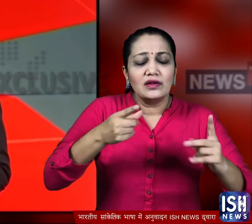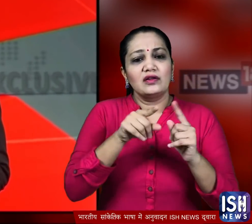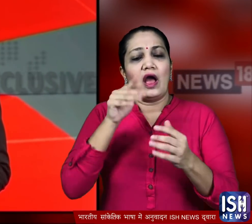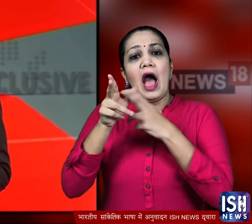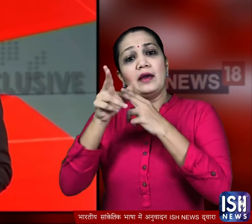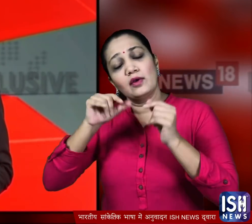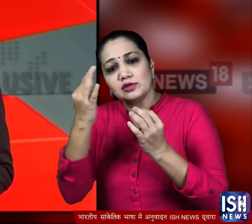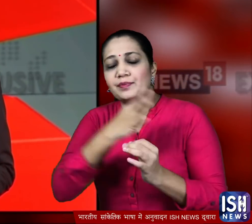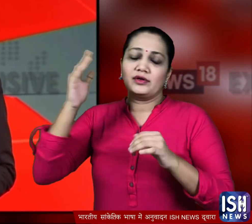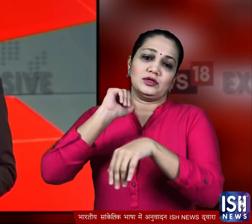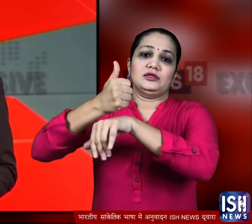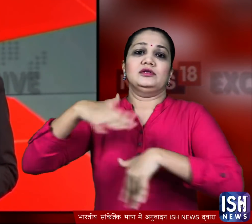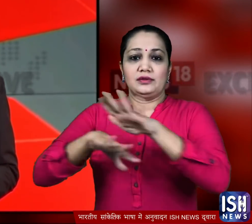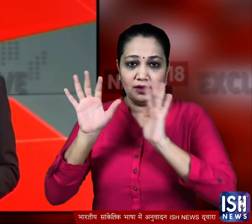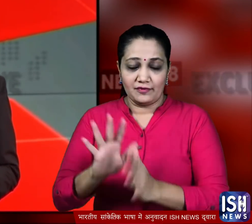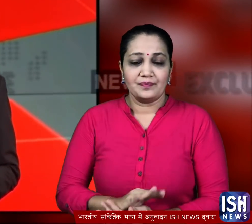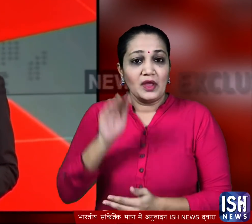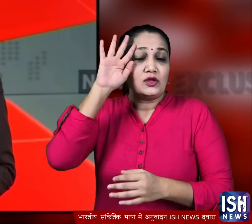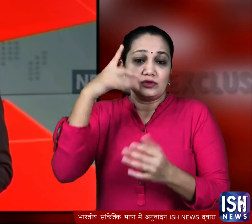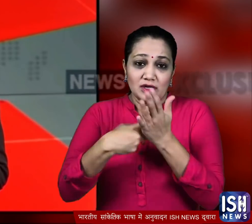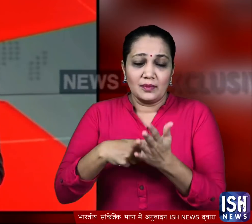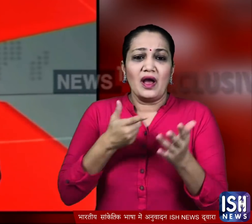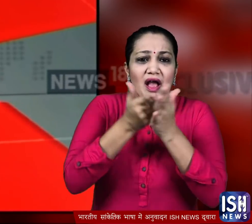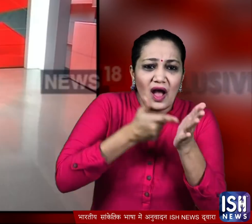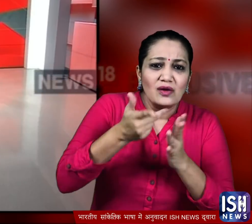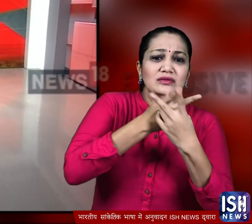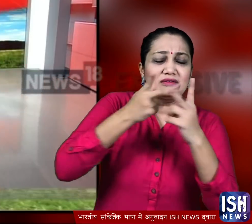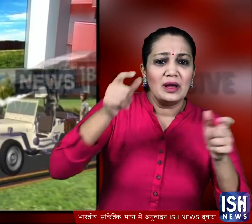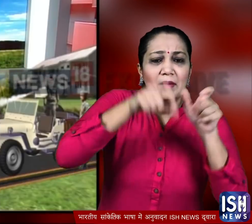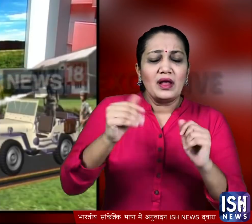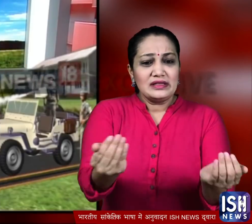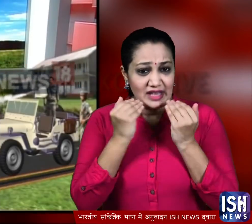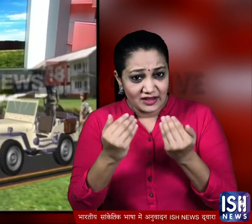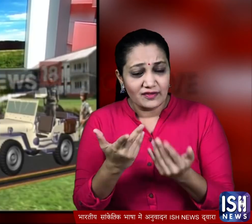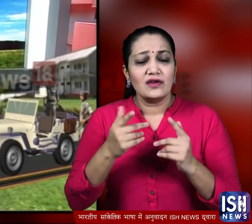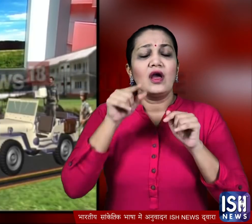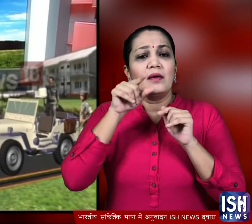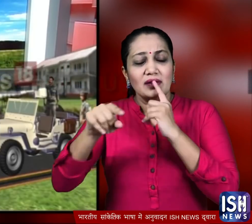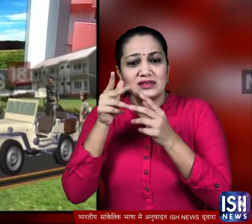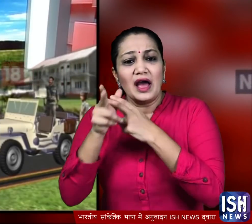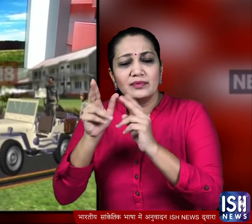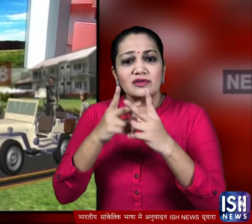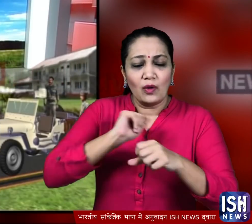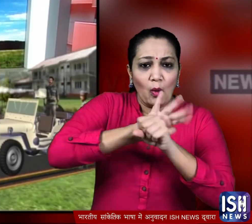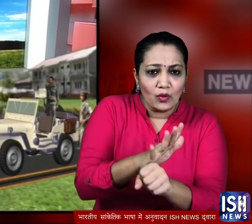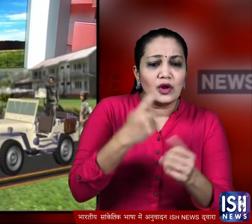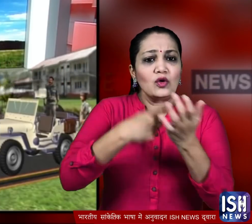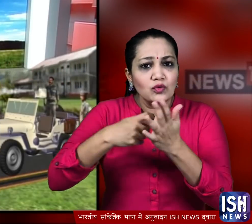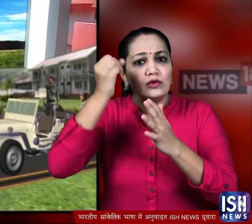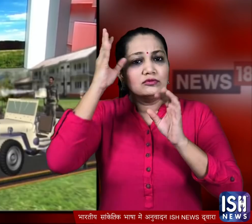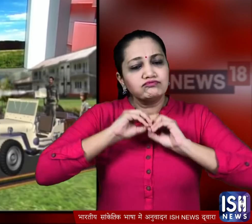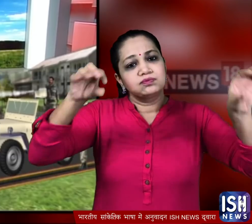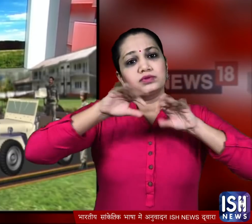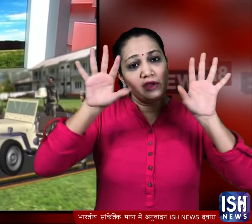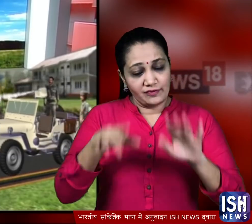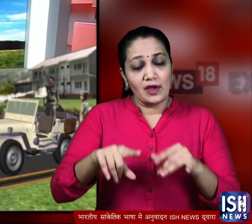के लिए सेना एक विशेष अभियान चला रही है। न्यूज़ 18 के संदीप बोल की रिपोर्ट है कि इन गांवों में रहने वालों की सुरक्षा के साथ सेना उनको कोरोना महामारी के